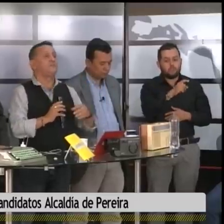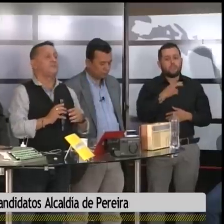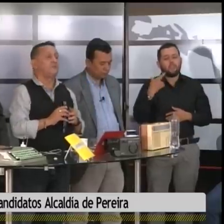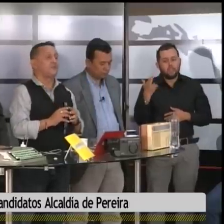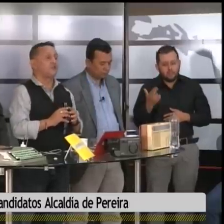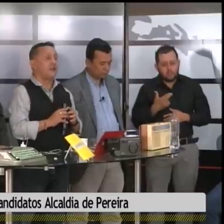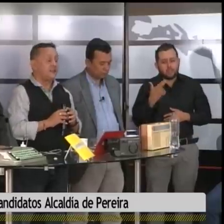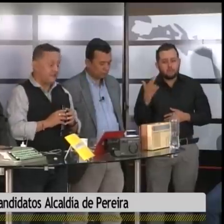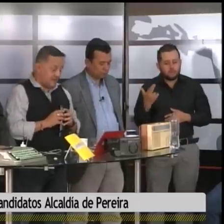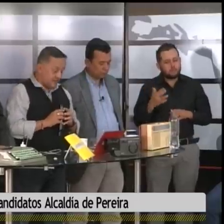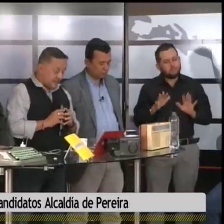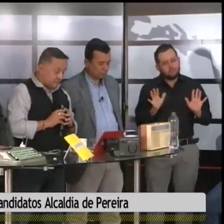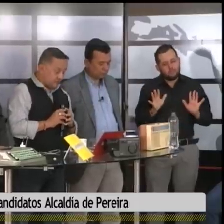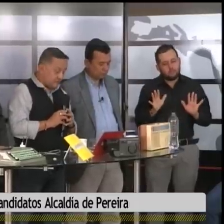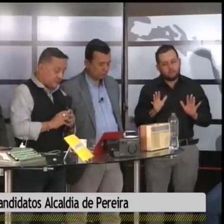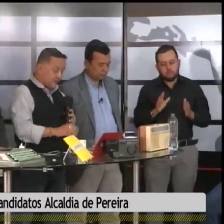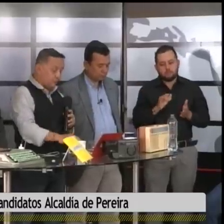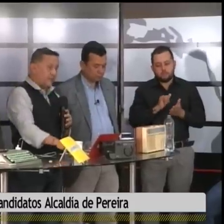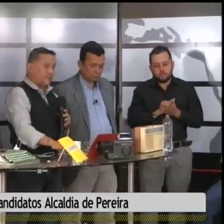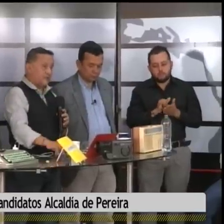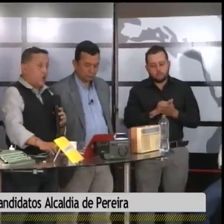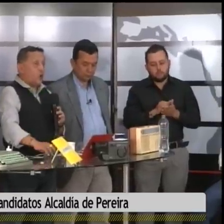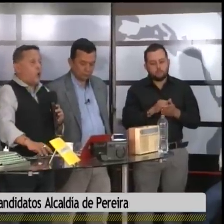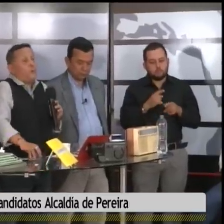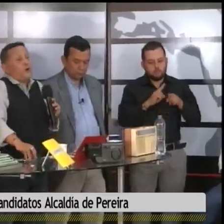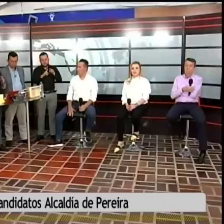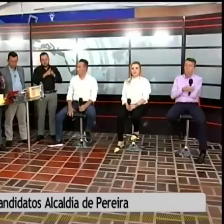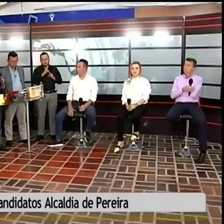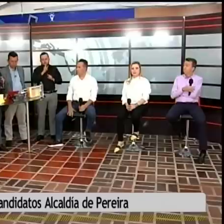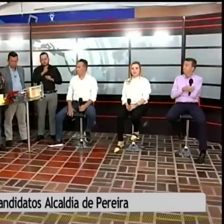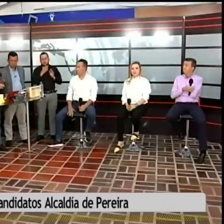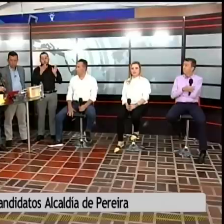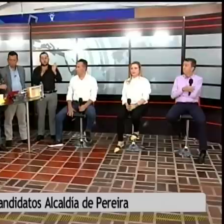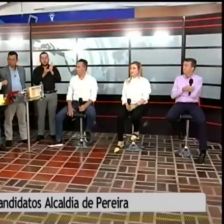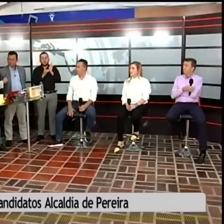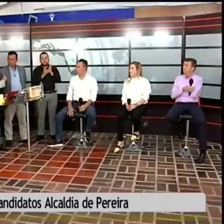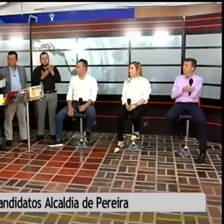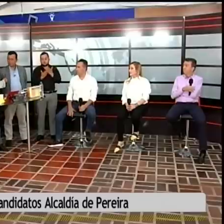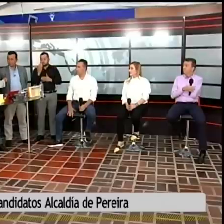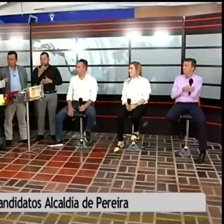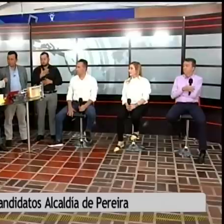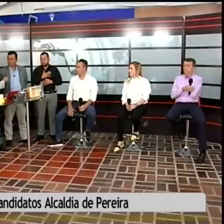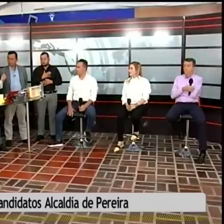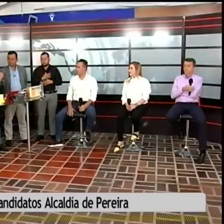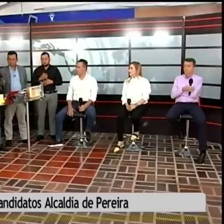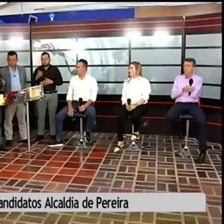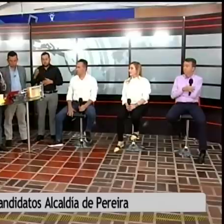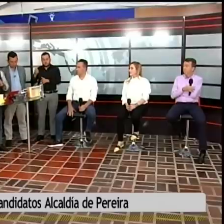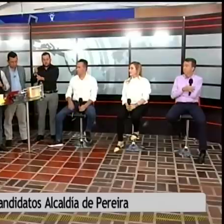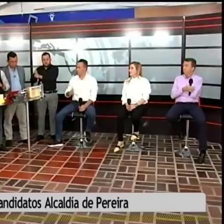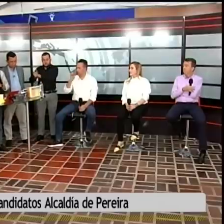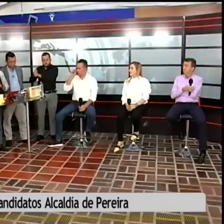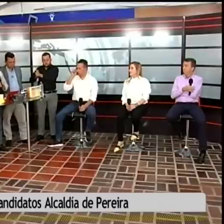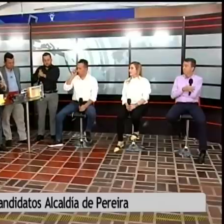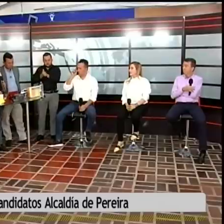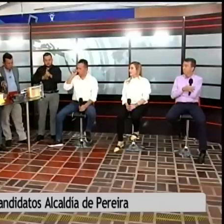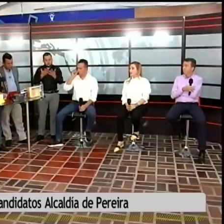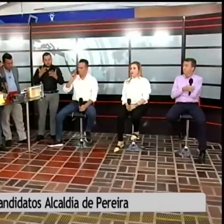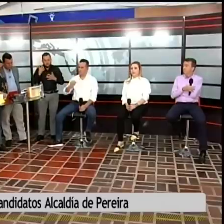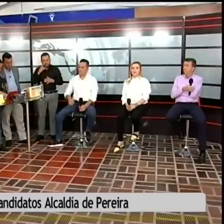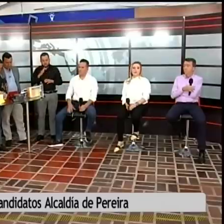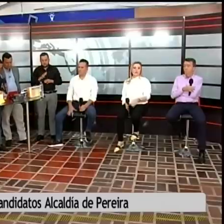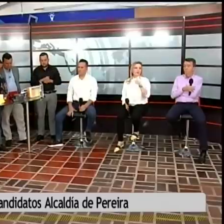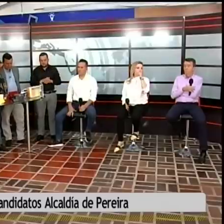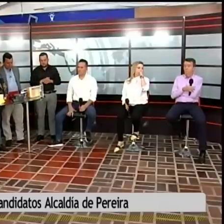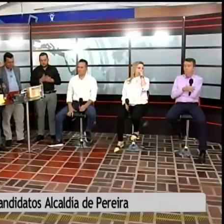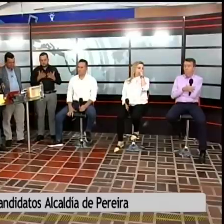repitamos el mismo personaje, las mismas preguntas. Como por ejemplo, yo voy a arrancar con una, usted con una y usted con una. Usted verá quién se la hace. Yo